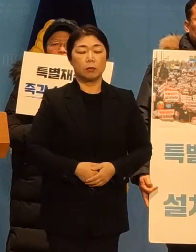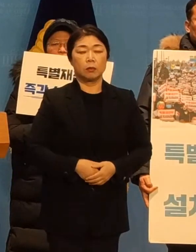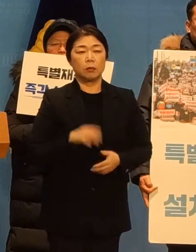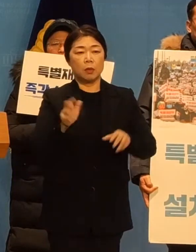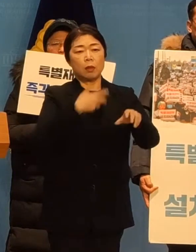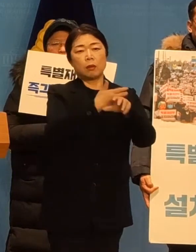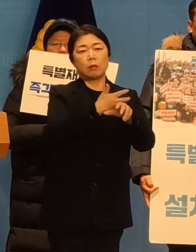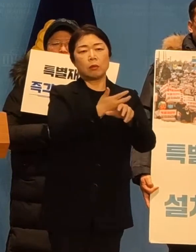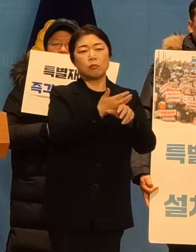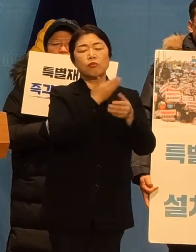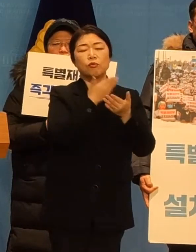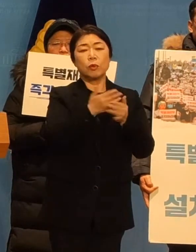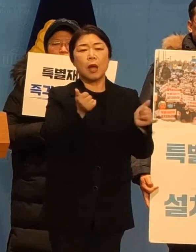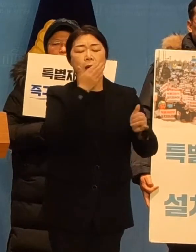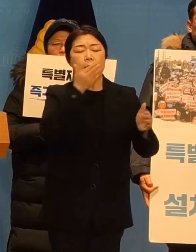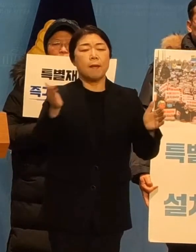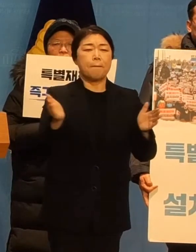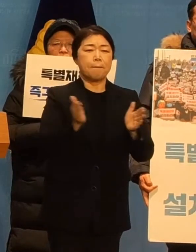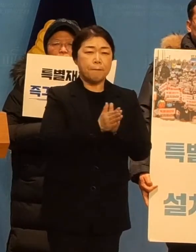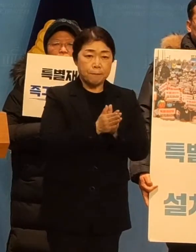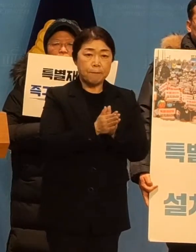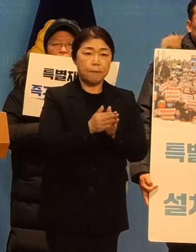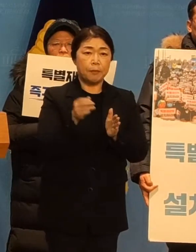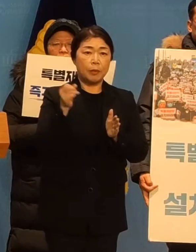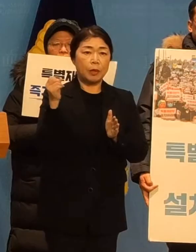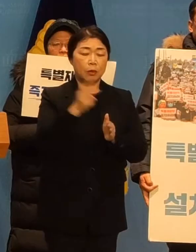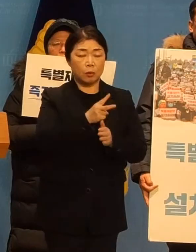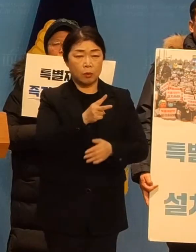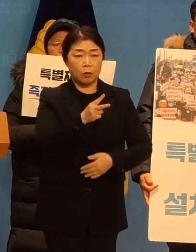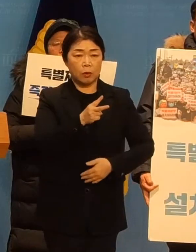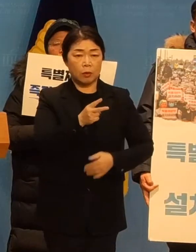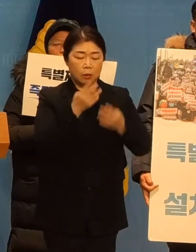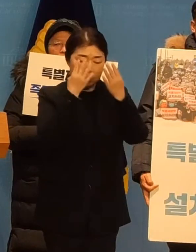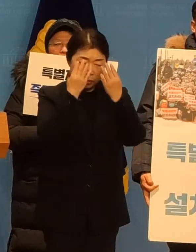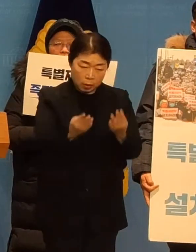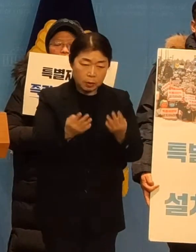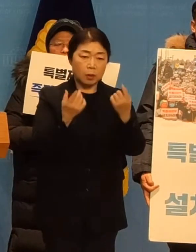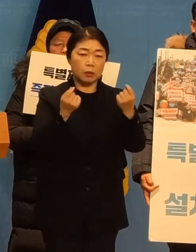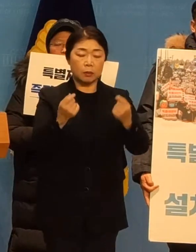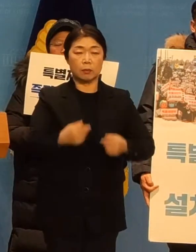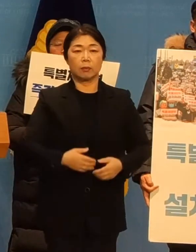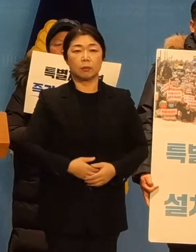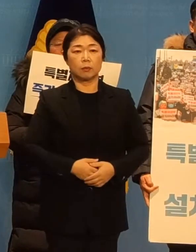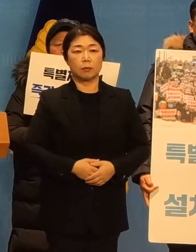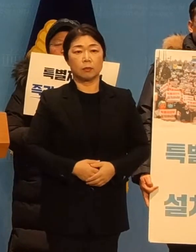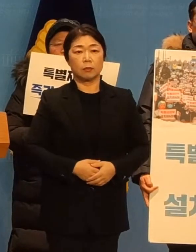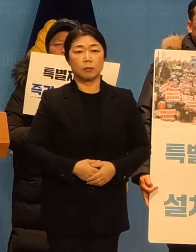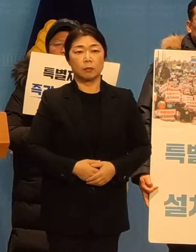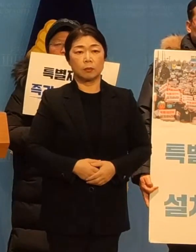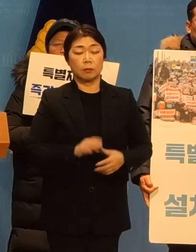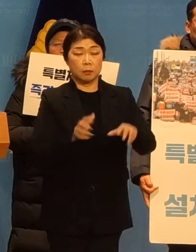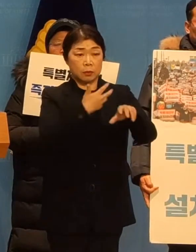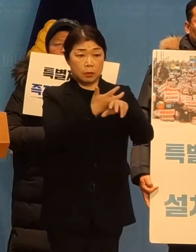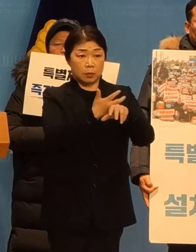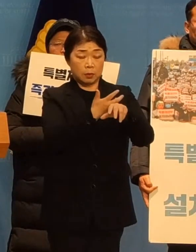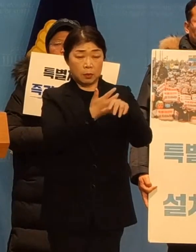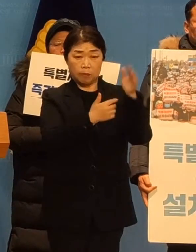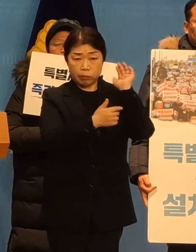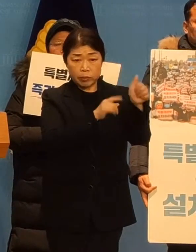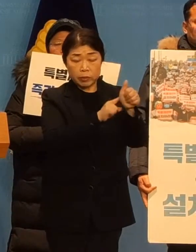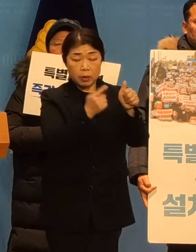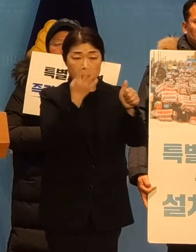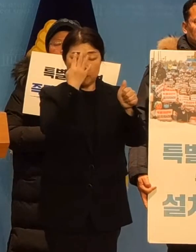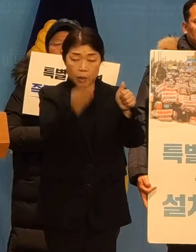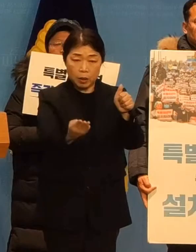임무 종사자들도 모자라서 내란 수계까지 풀려날 판이다. 내란 수계가 풀려나는 꼴을